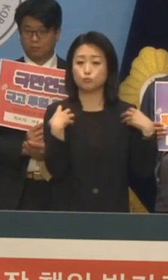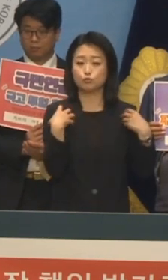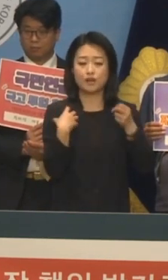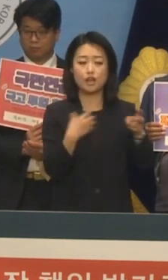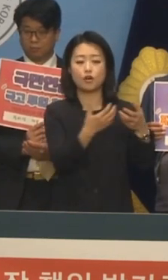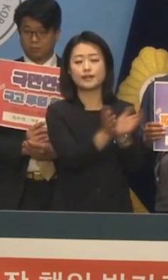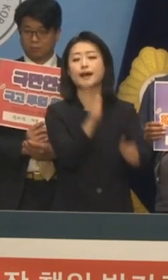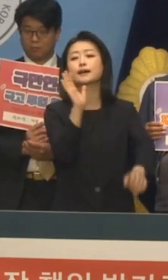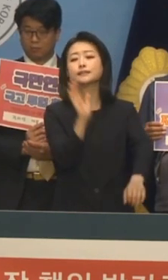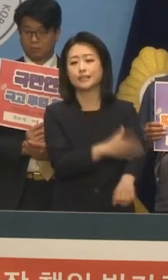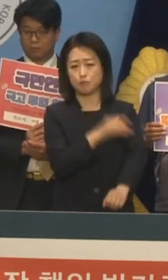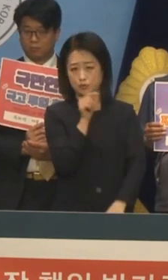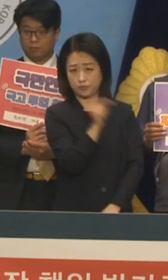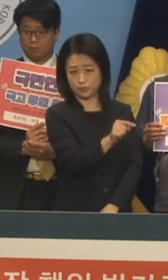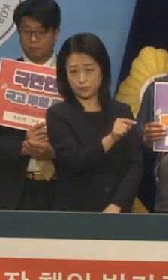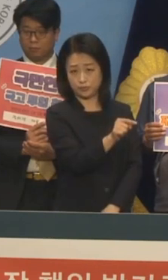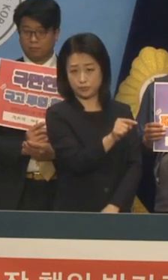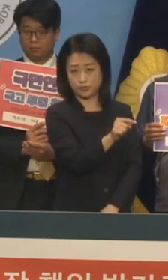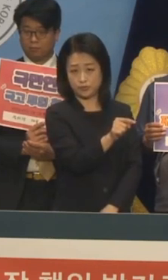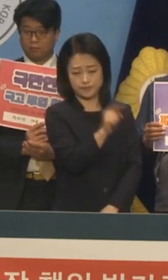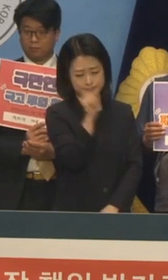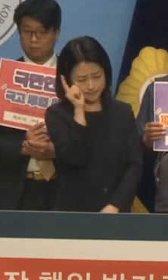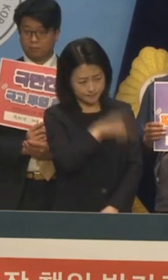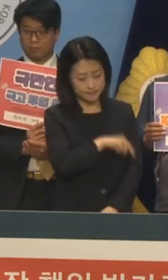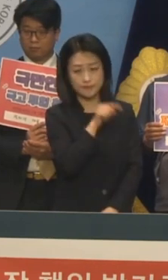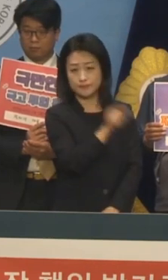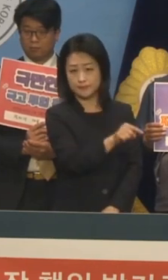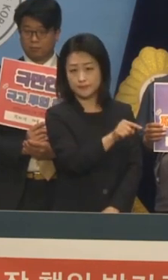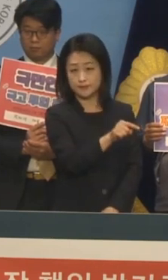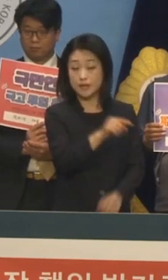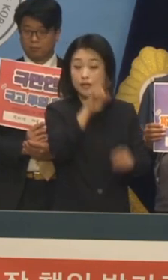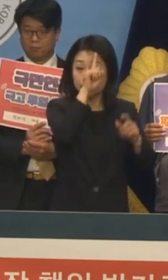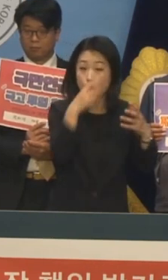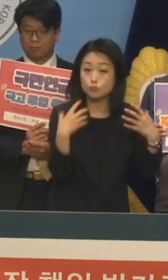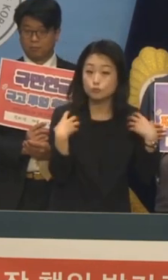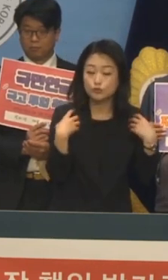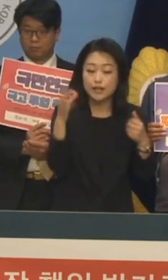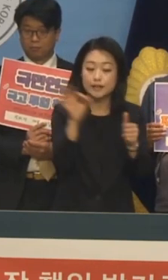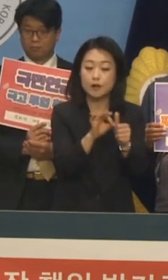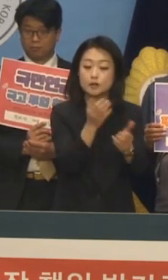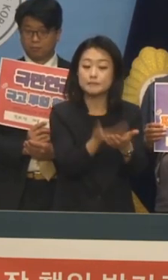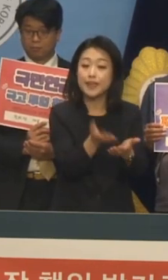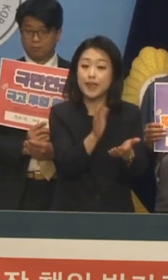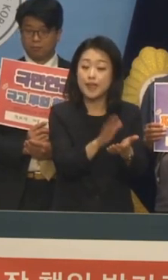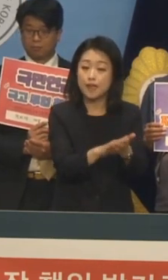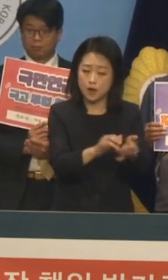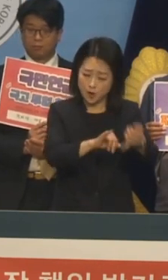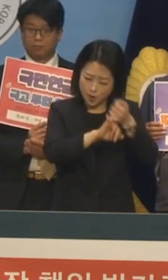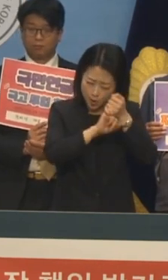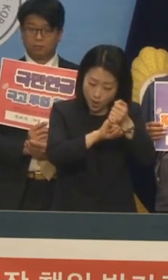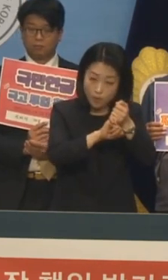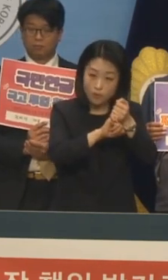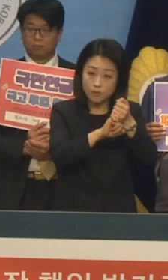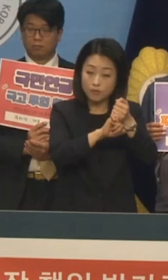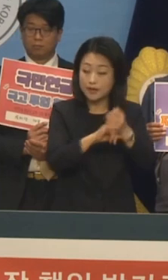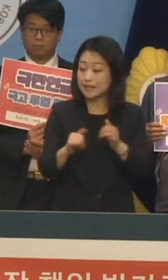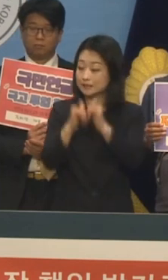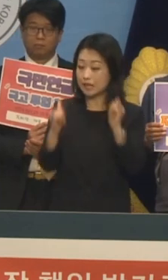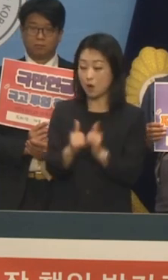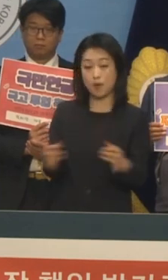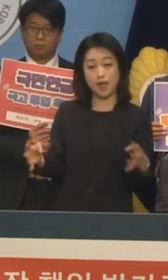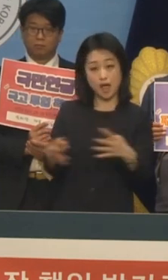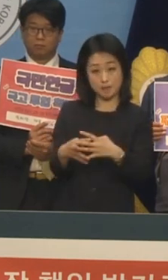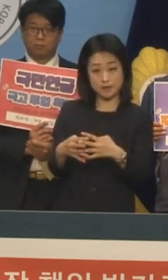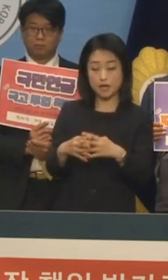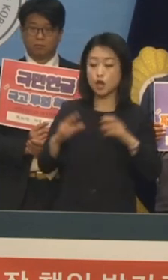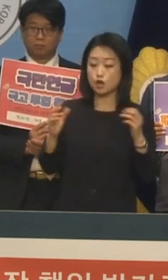여당에 있습니다. 정부는 연금개혁을 3대 개혁 과제라 해놓고 사회적 합의,